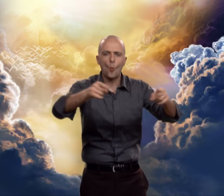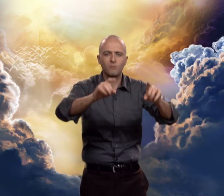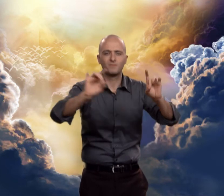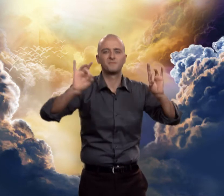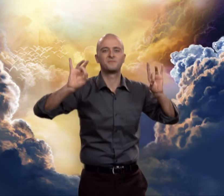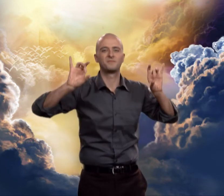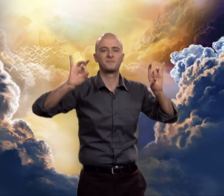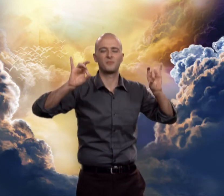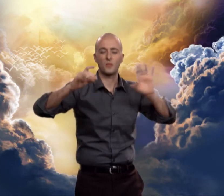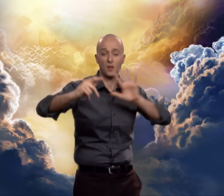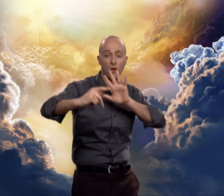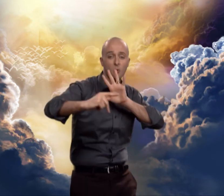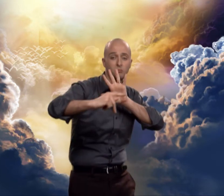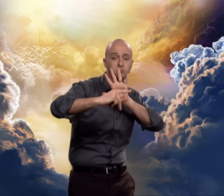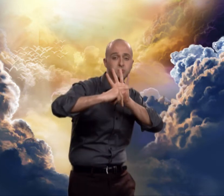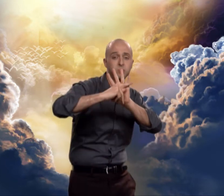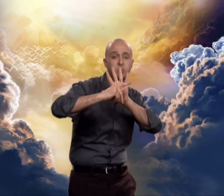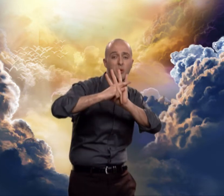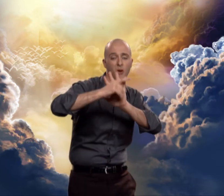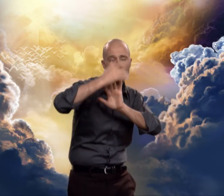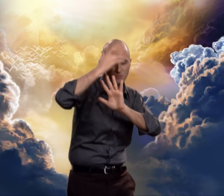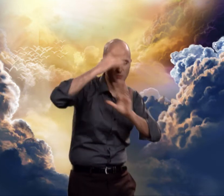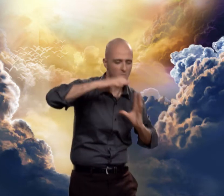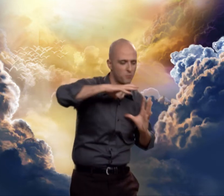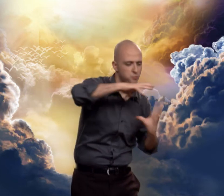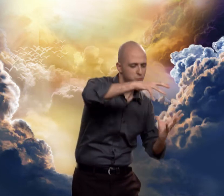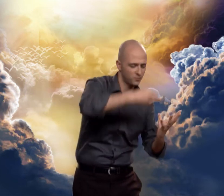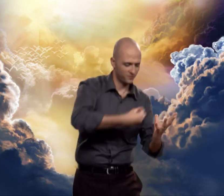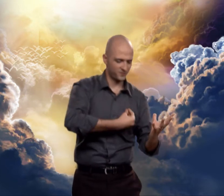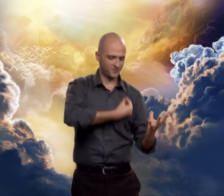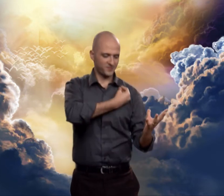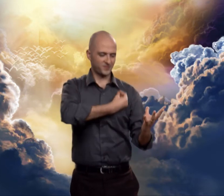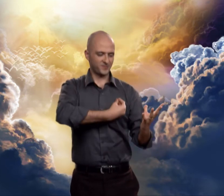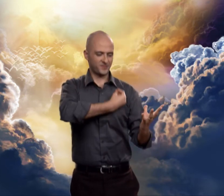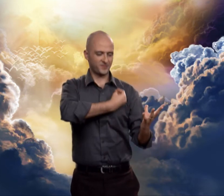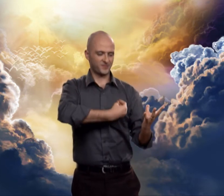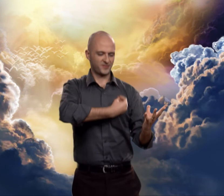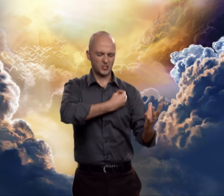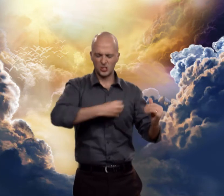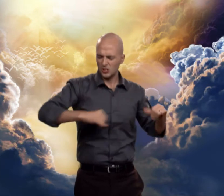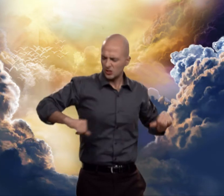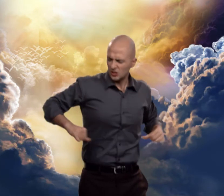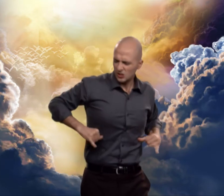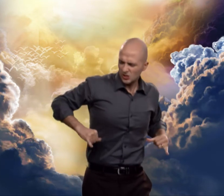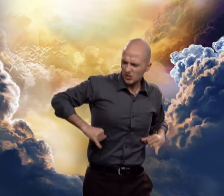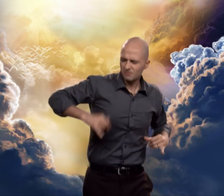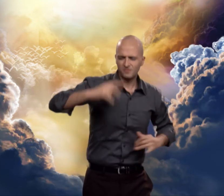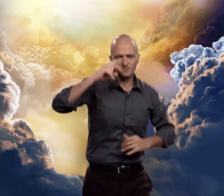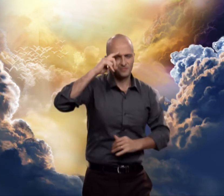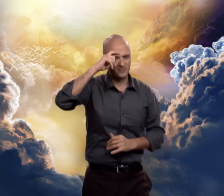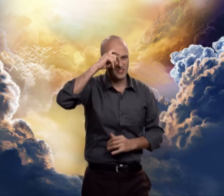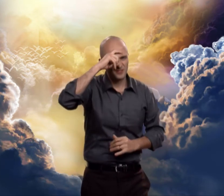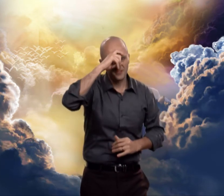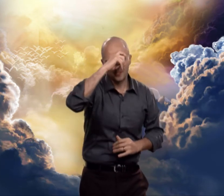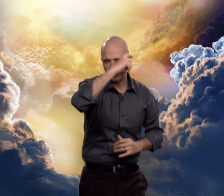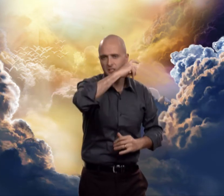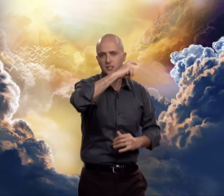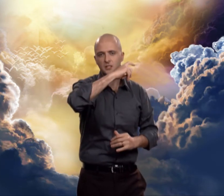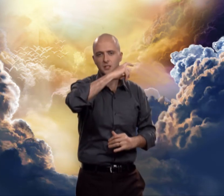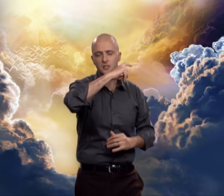sacrifício infinito feito para resgatá-los, tornaram-se humildes e com o coração repleto de gratidão. Amam muito,